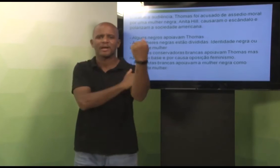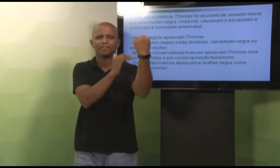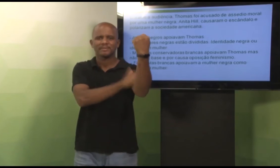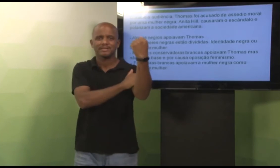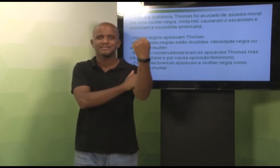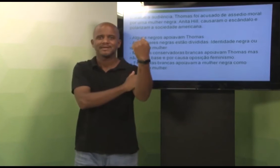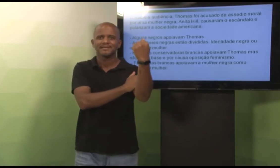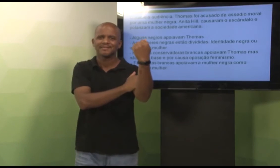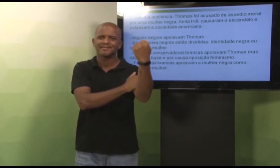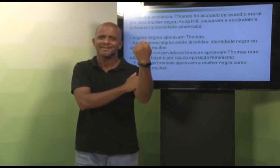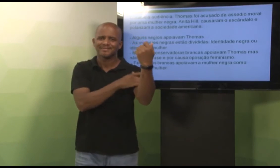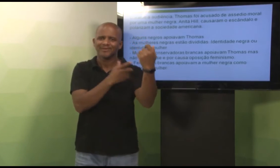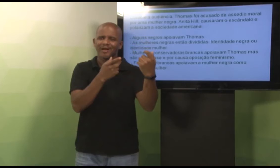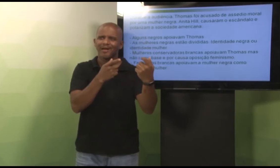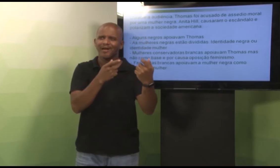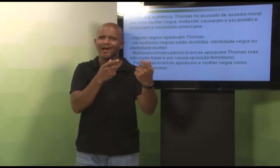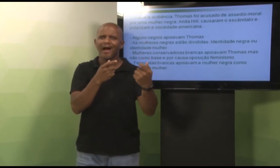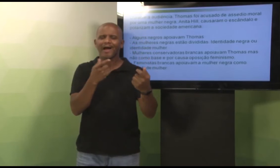eram feministas.